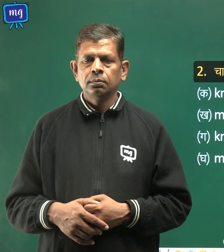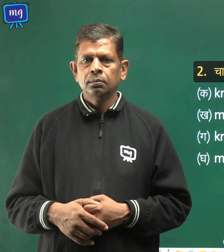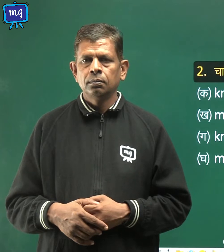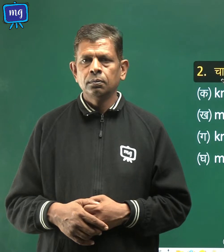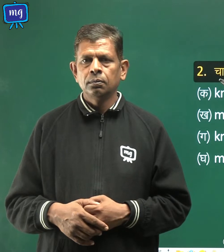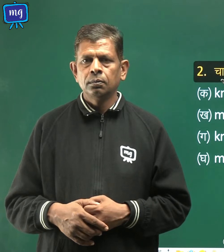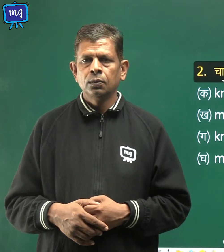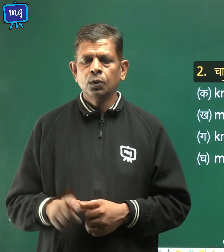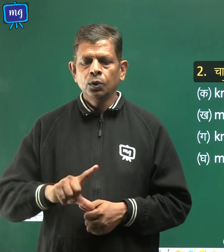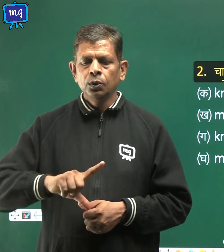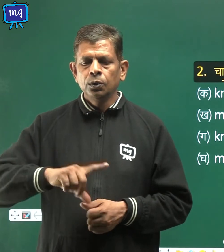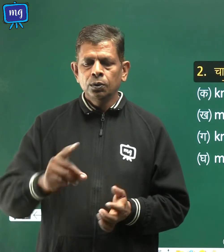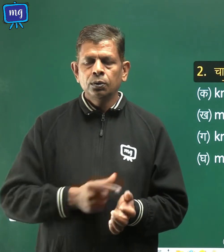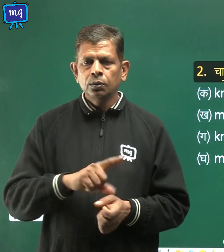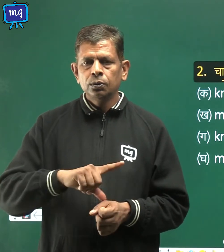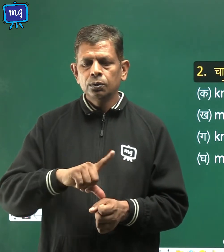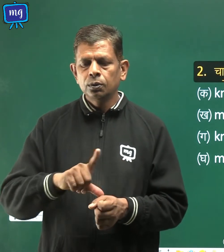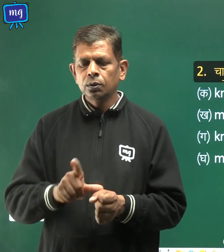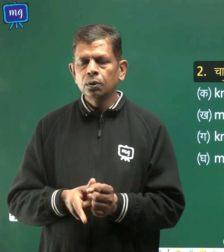चाल का मूल मात्रक है